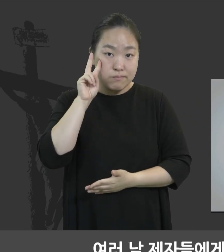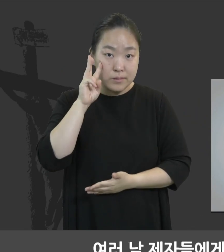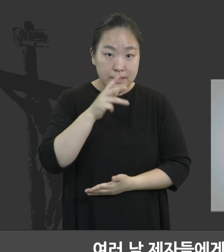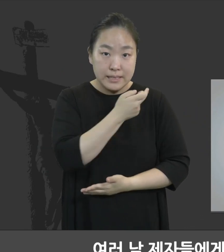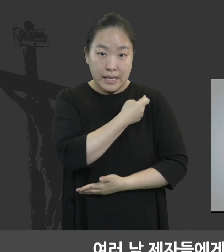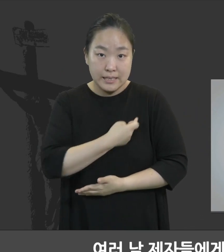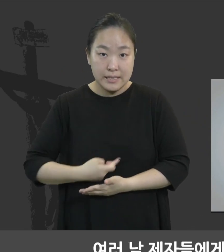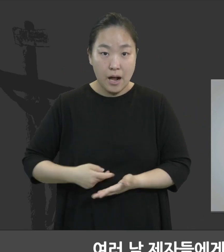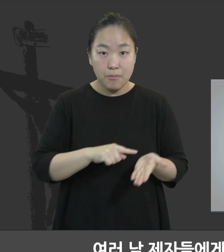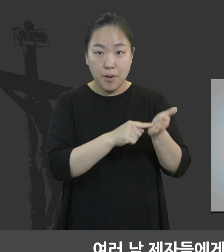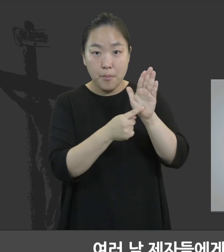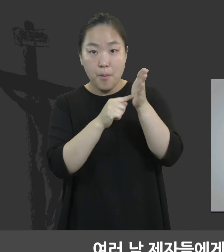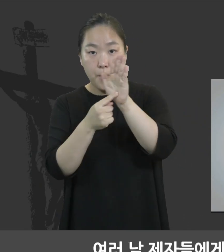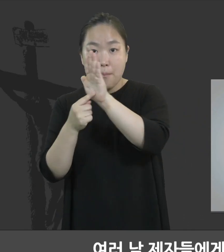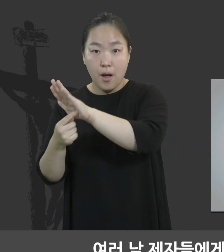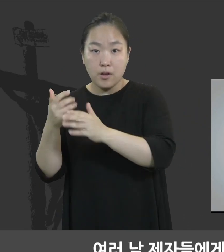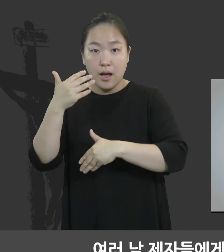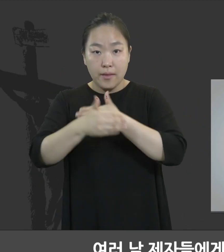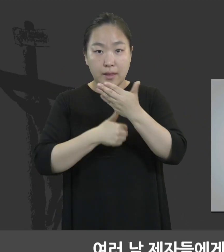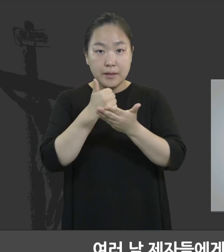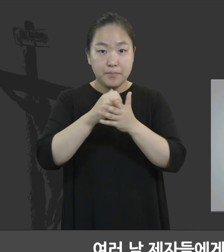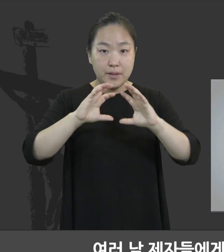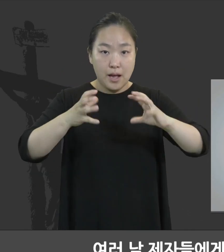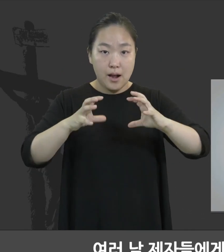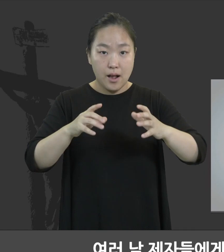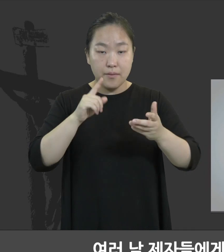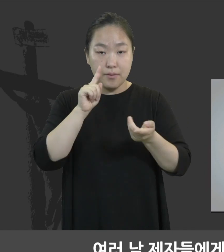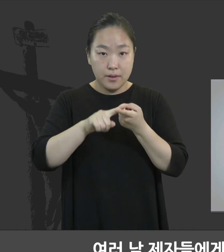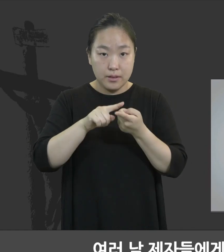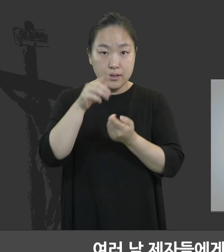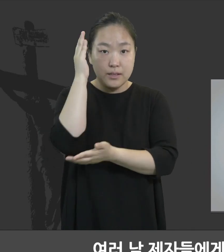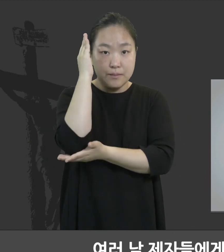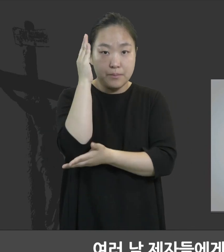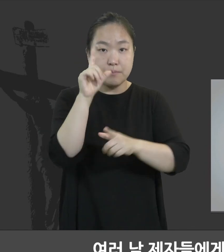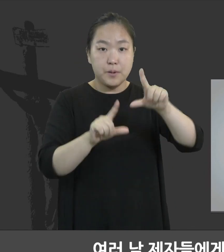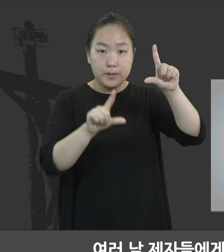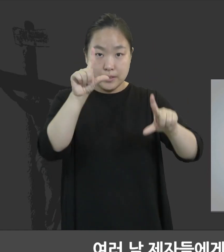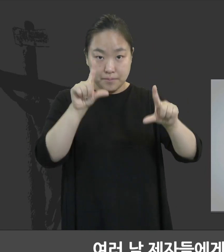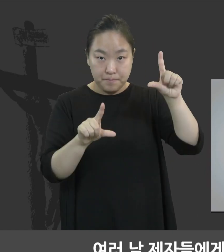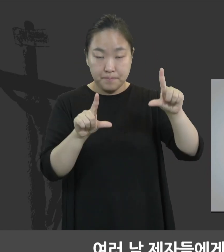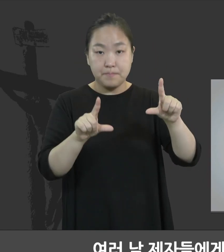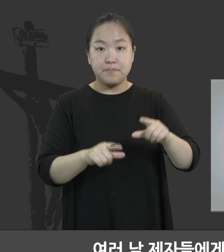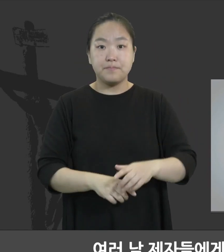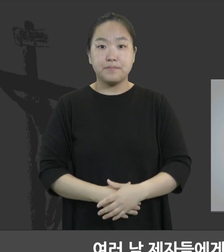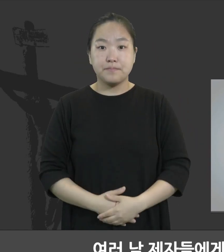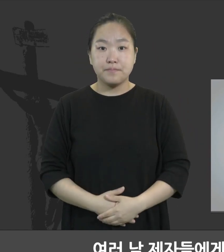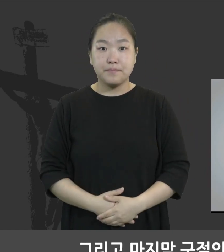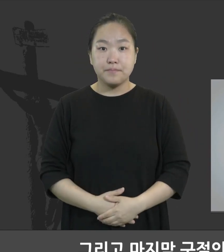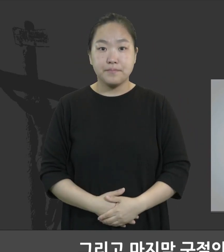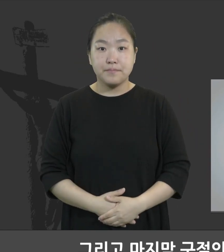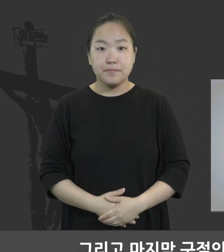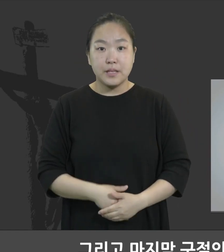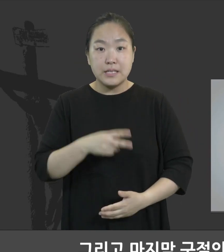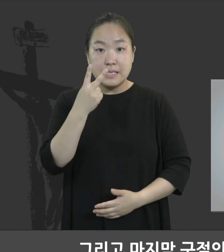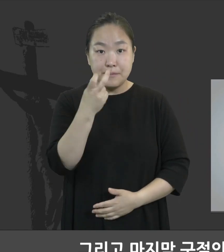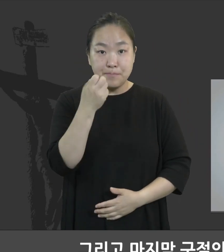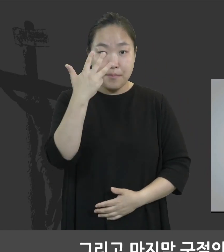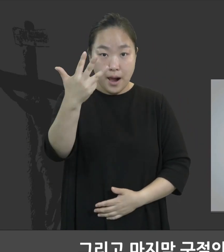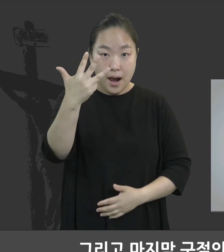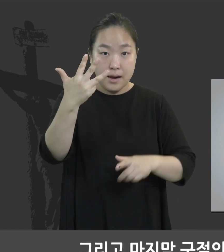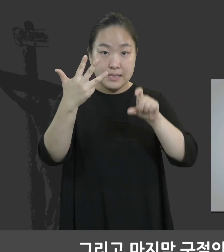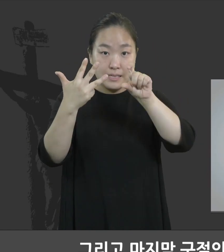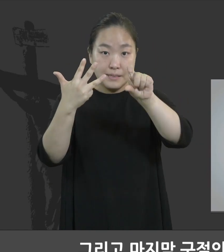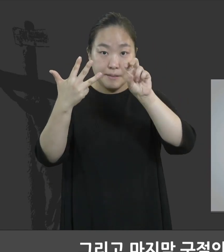여러 날 제자들에게 나타나셔서 하나님 나라에 대해 이야기하시는 모습을 보여줍니다. 그리고